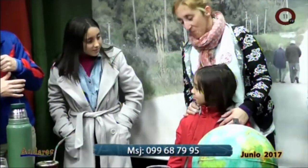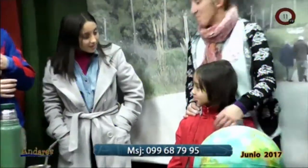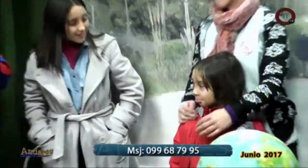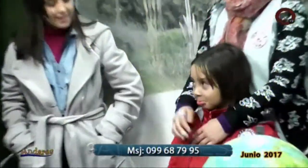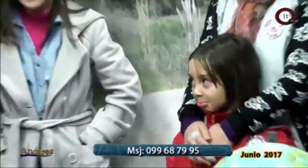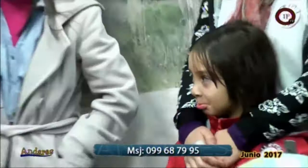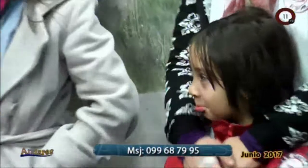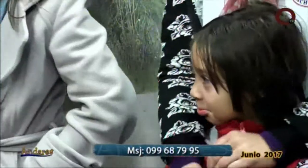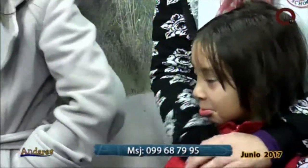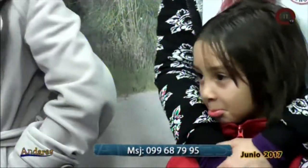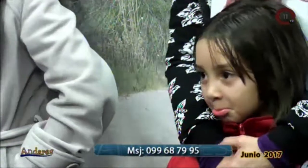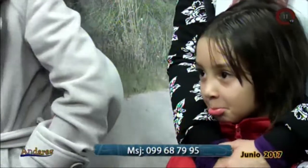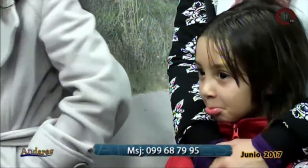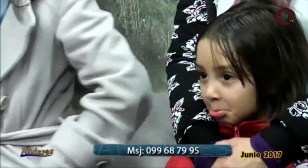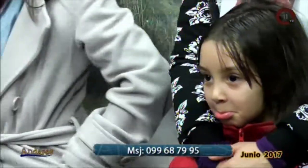Ah, no se acuerda Abril